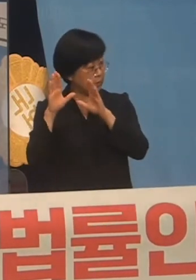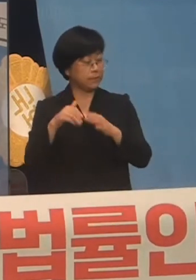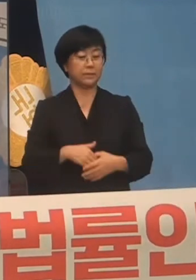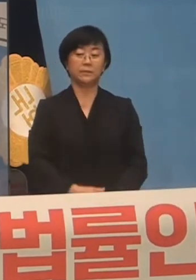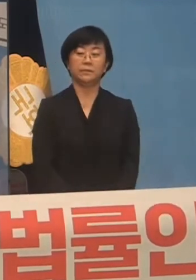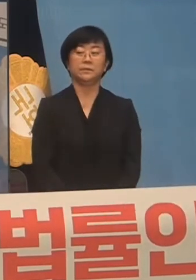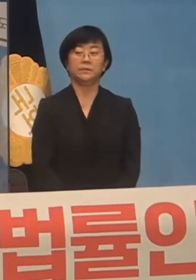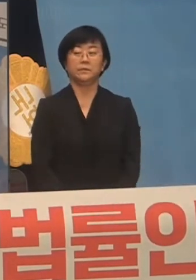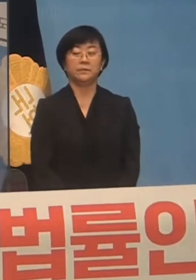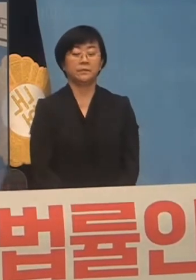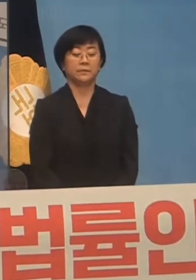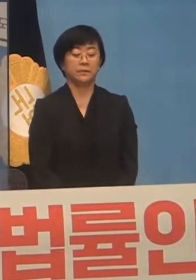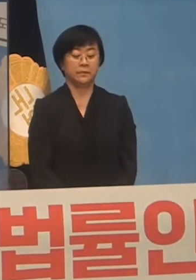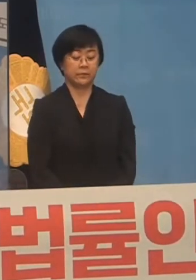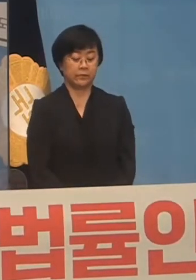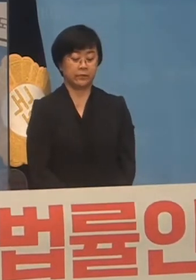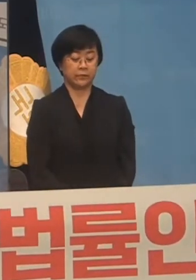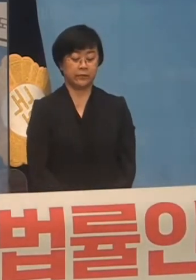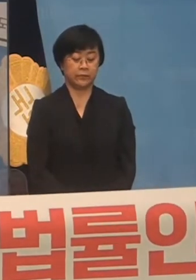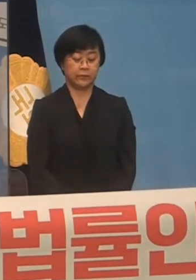하겠습니다.